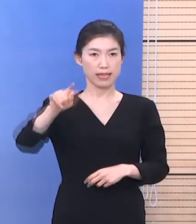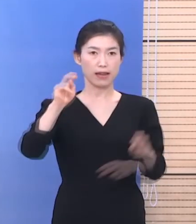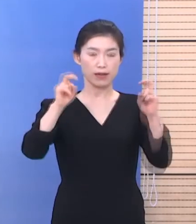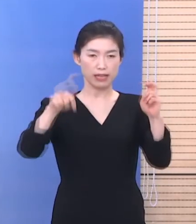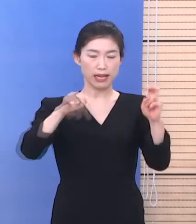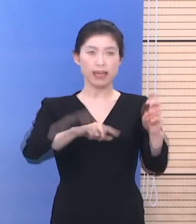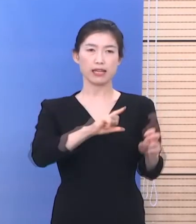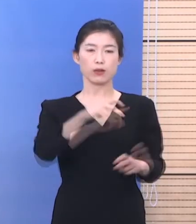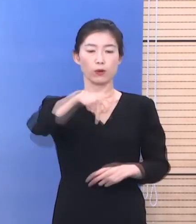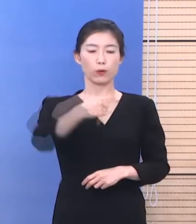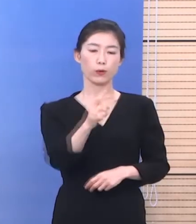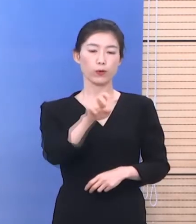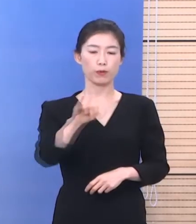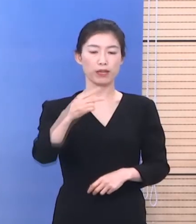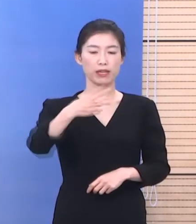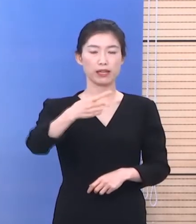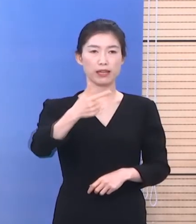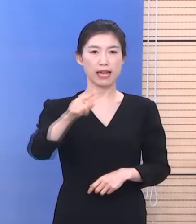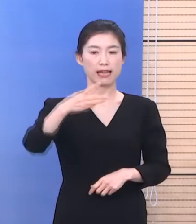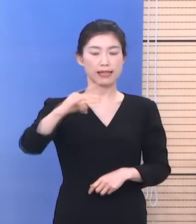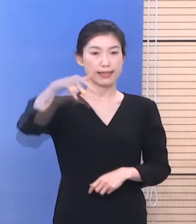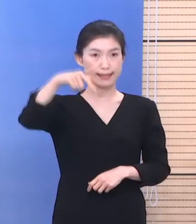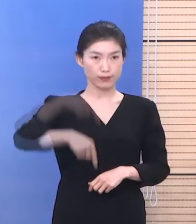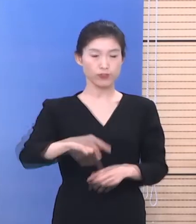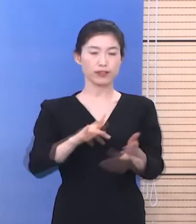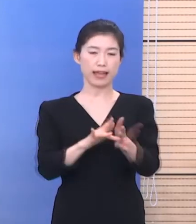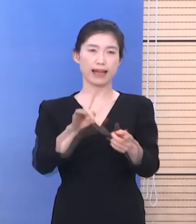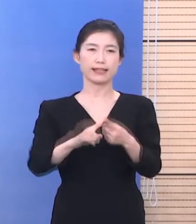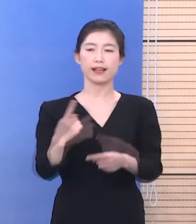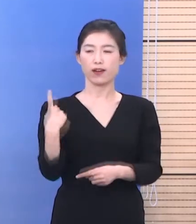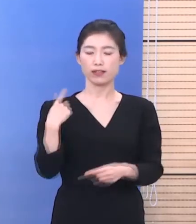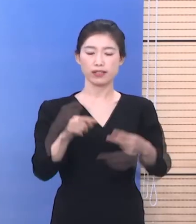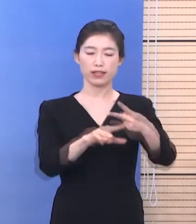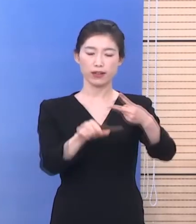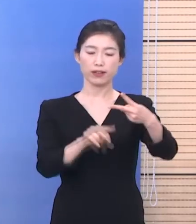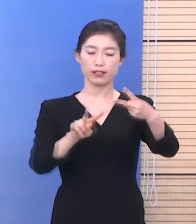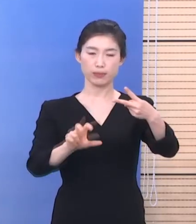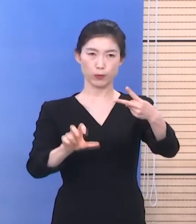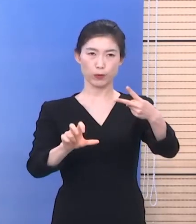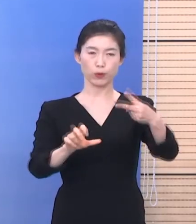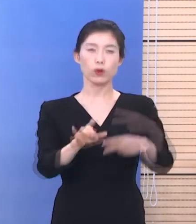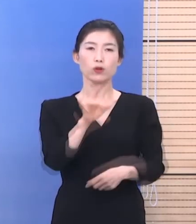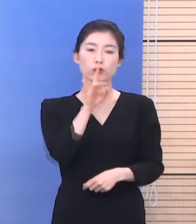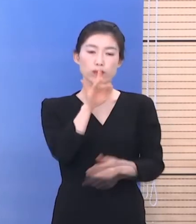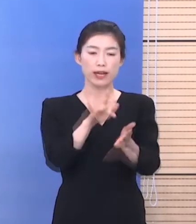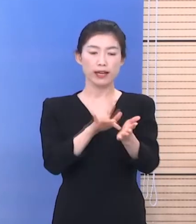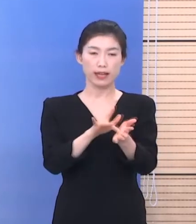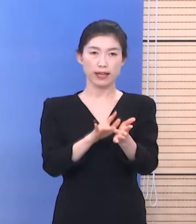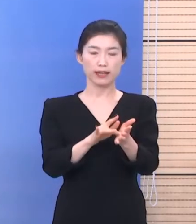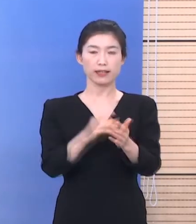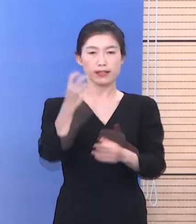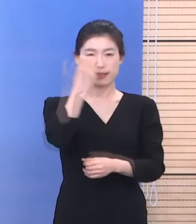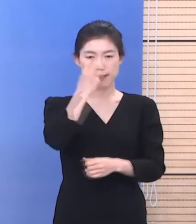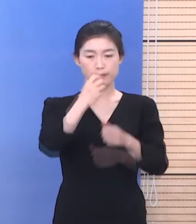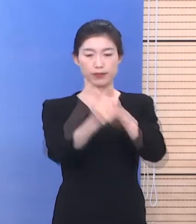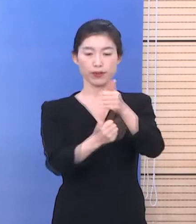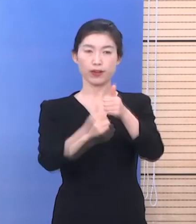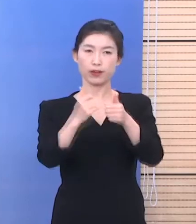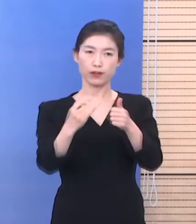코미타주의 허가심사와 관련해서 어제 2월 25일 개최된 중앙약사심의위원회 자문 결과에